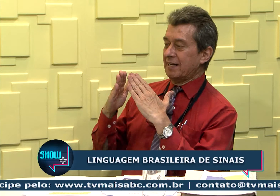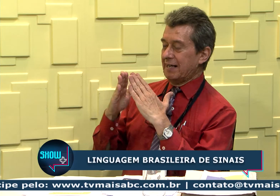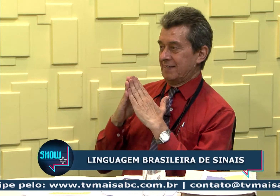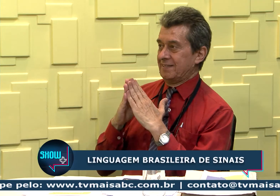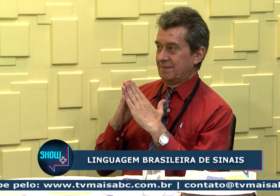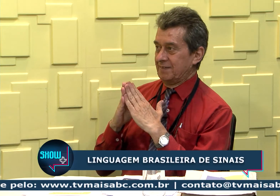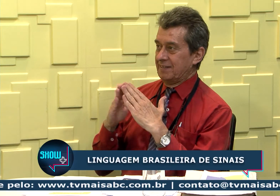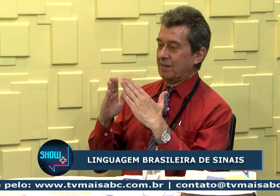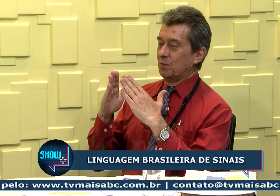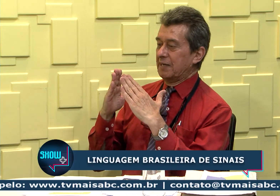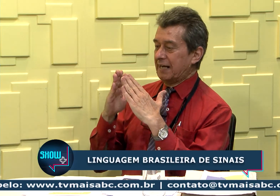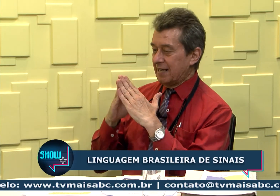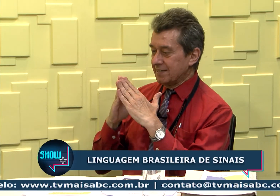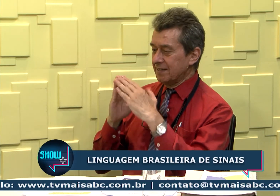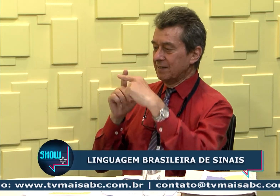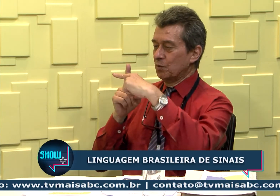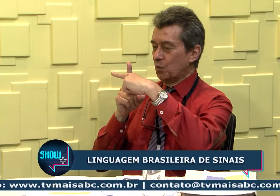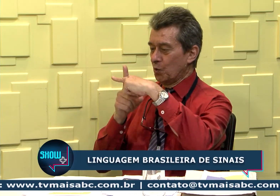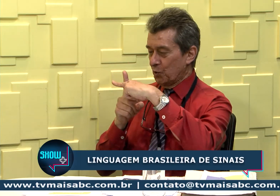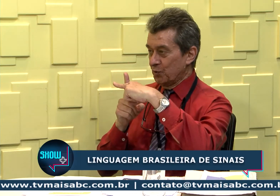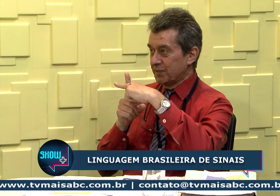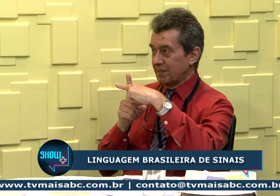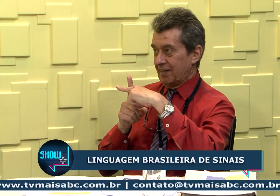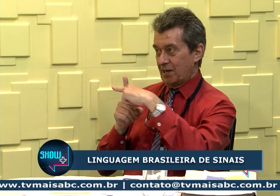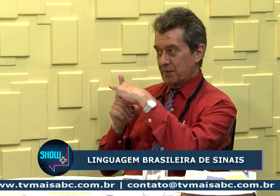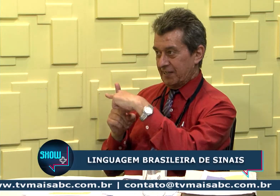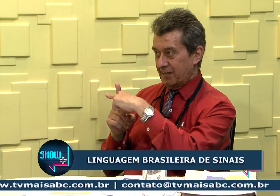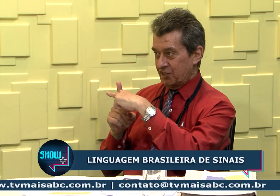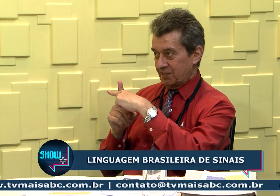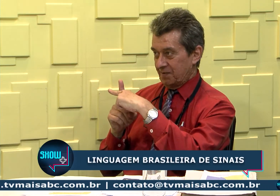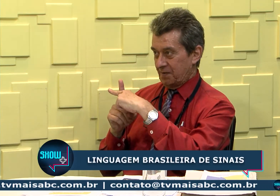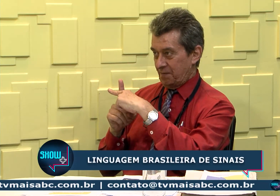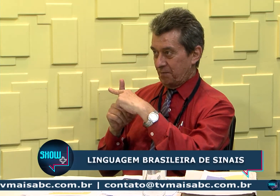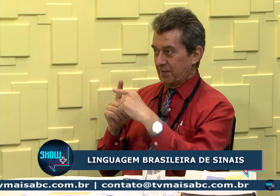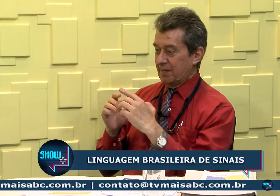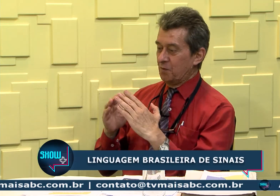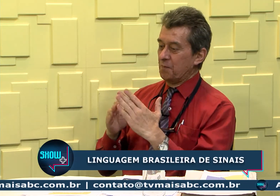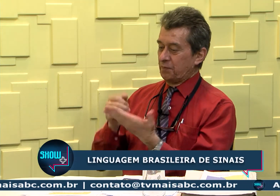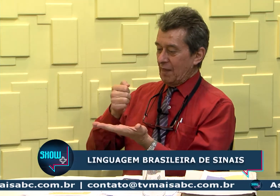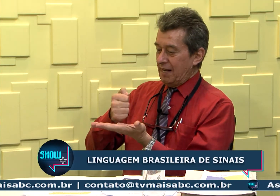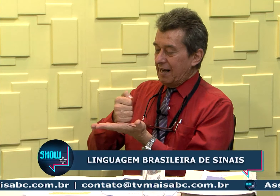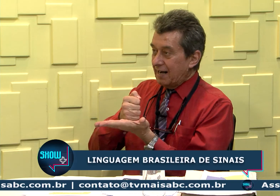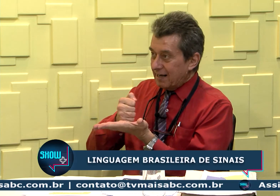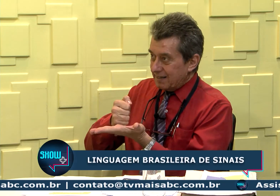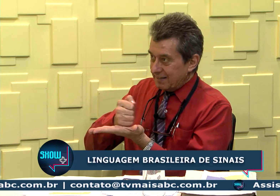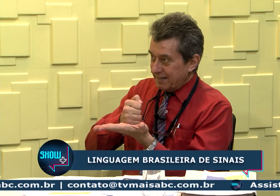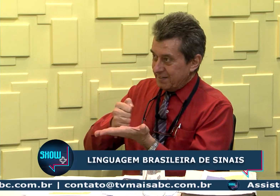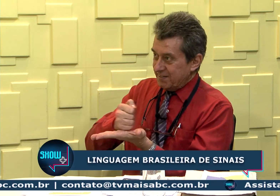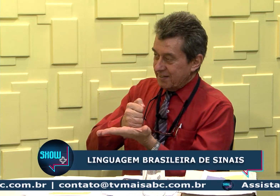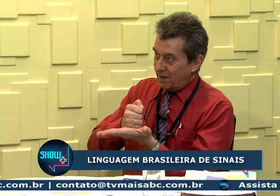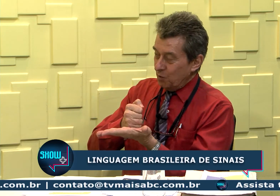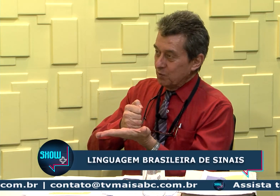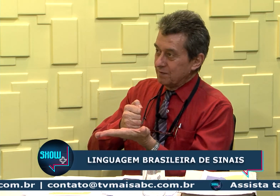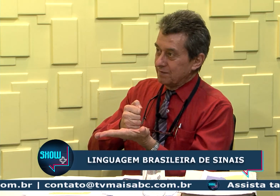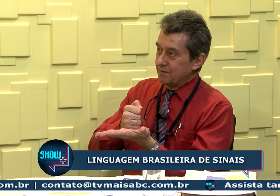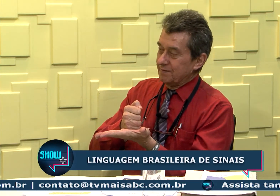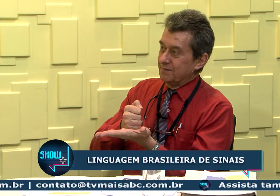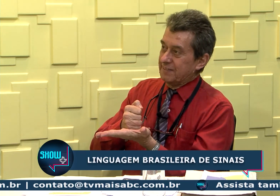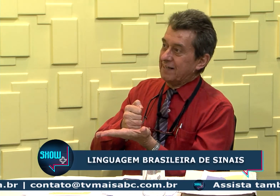casa então casa com cruz é uma igreja então esse sinal mais